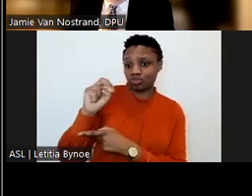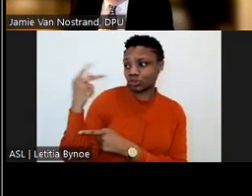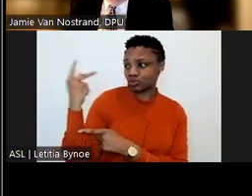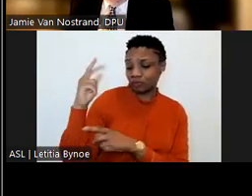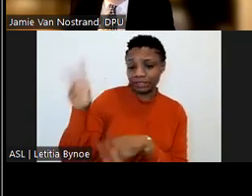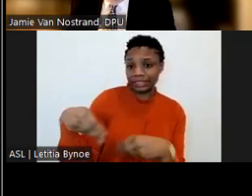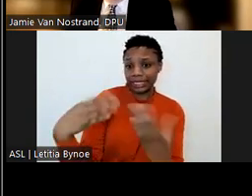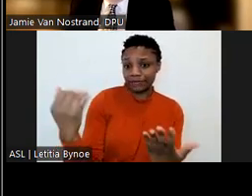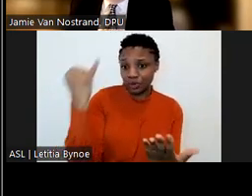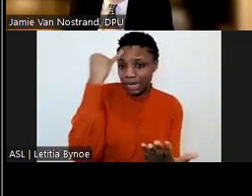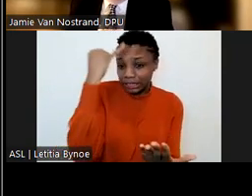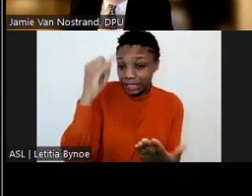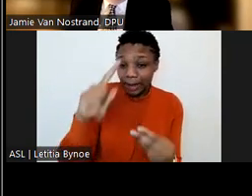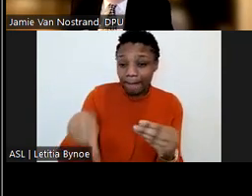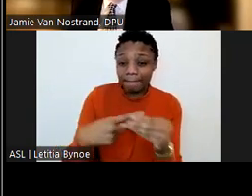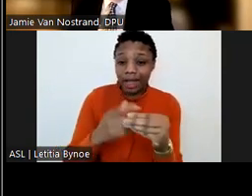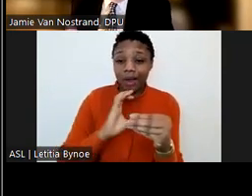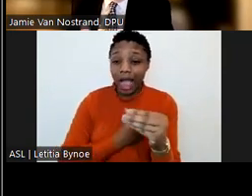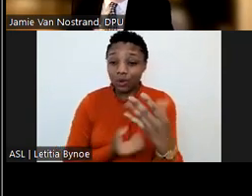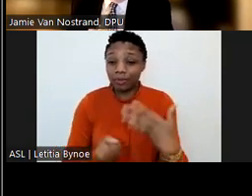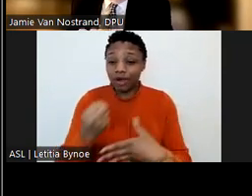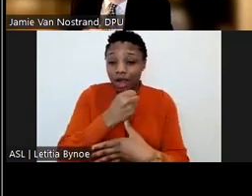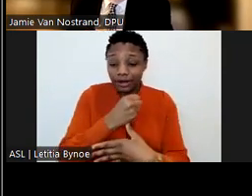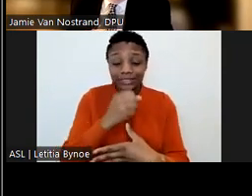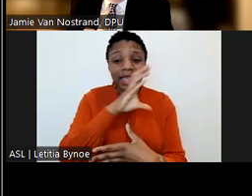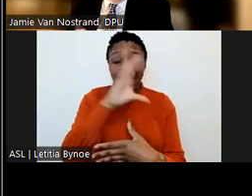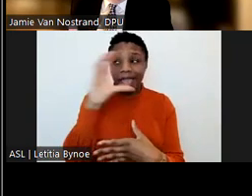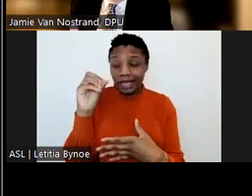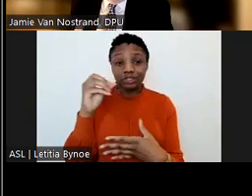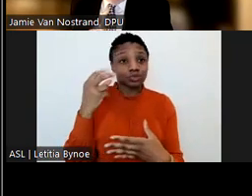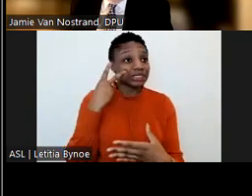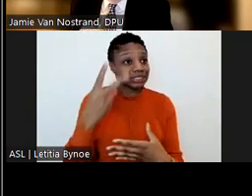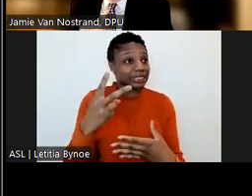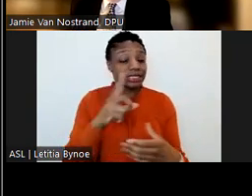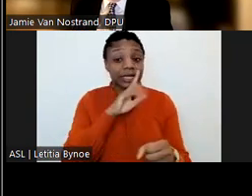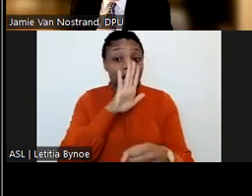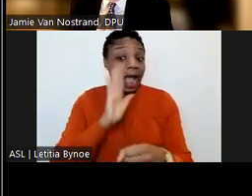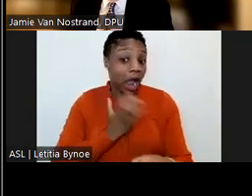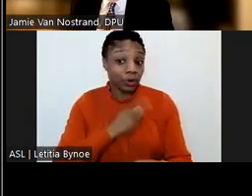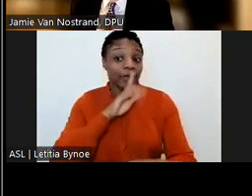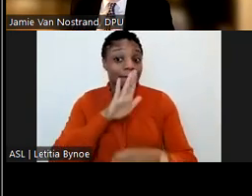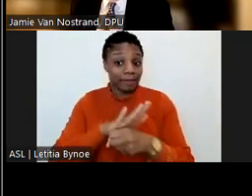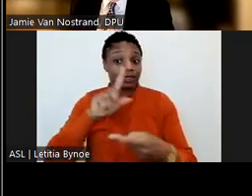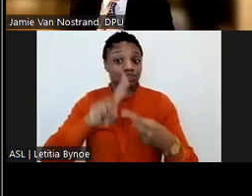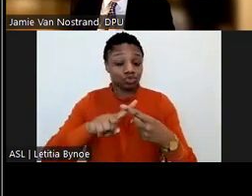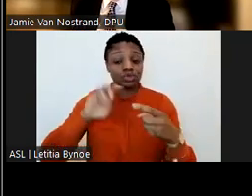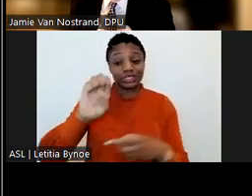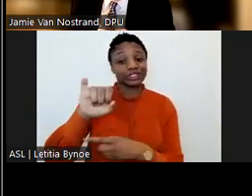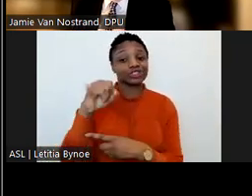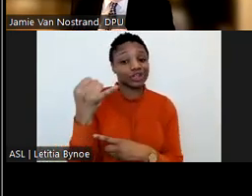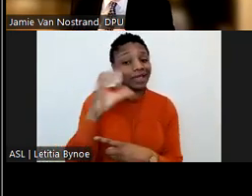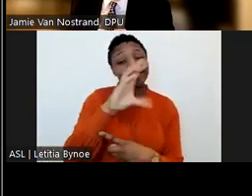correcta Así que con esto es una idea de cuáles son nuestras prioridades y las